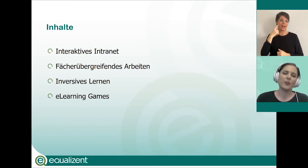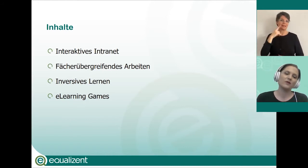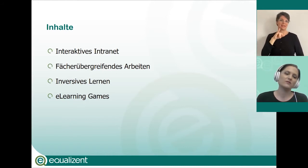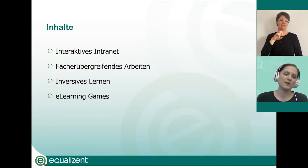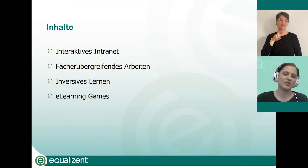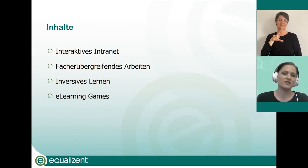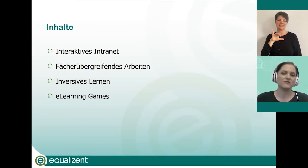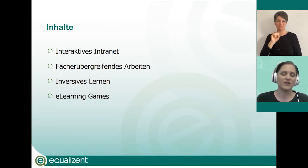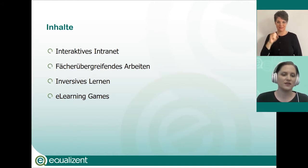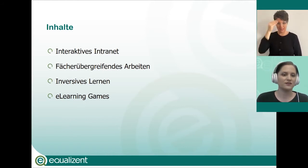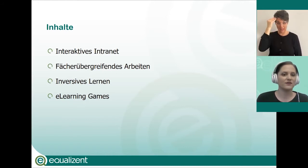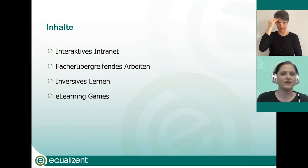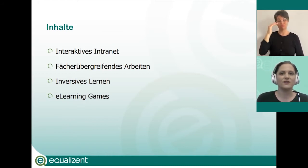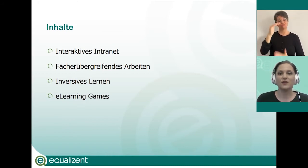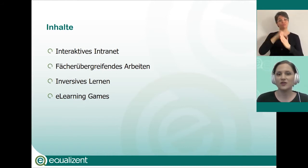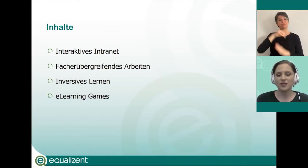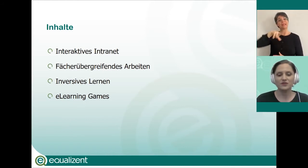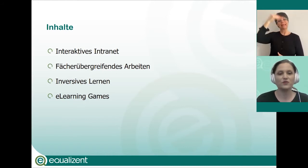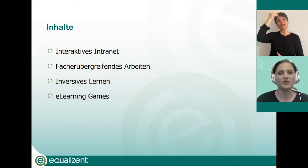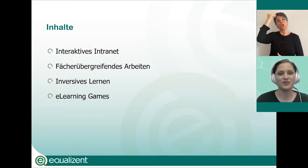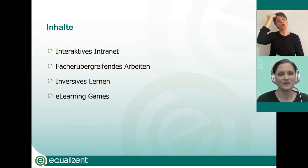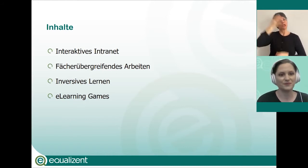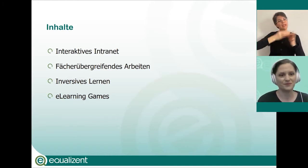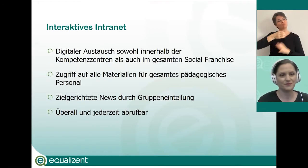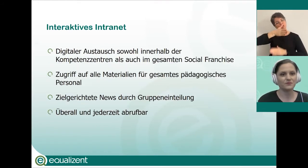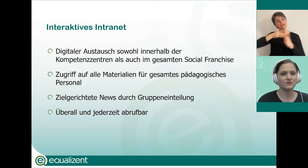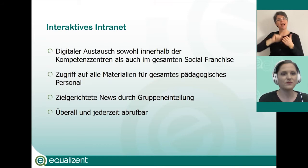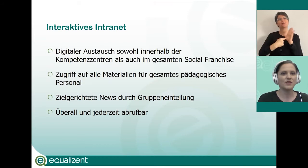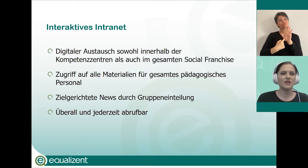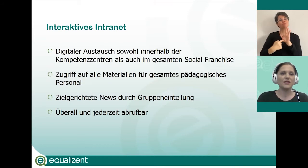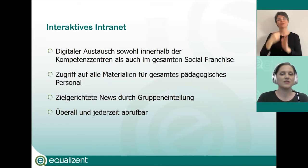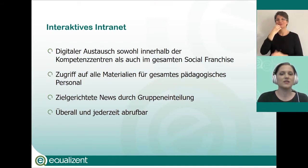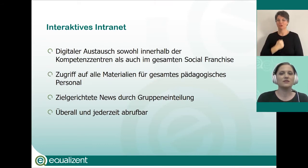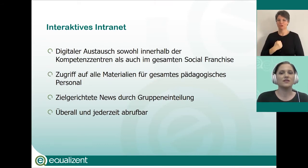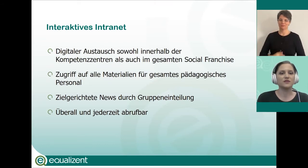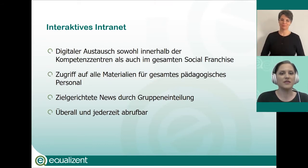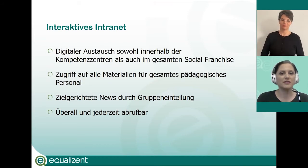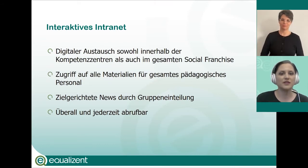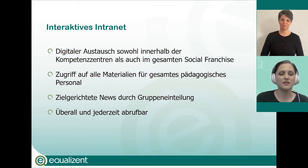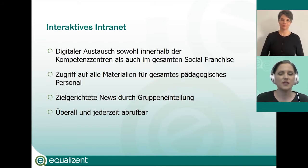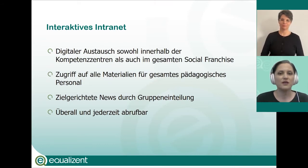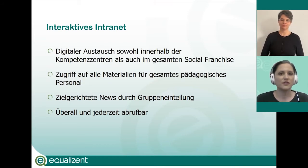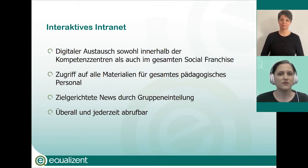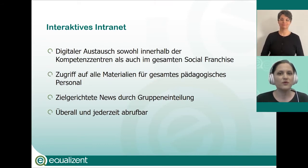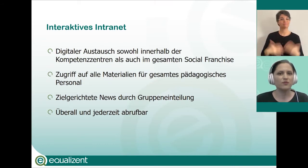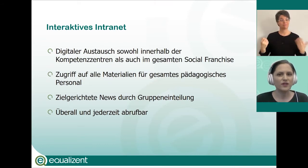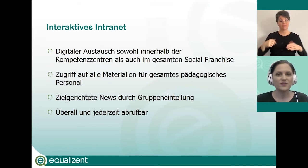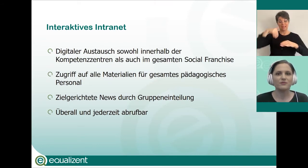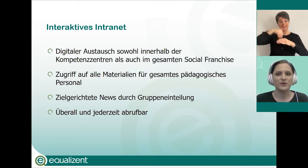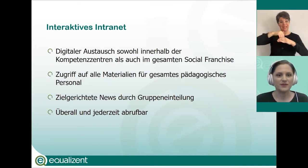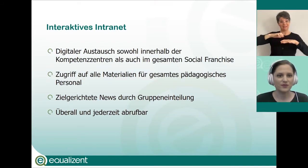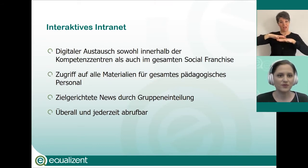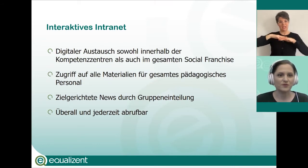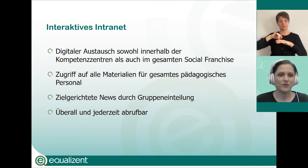darstellt. Und abschließend werde ich einen Teil der E-Learning Games vorstellen. das interaktive Intranet, was für